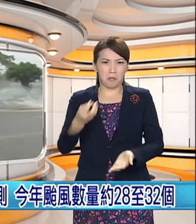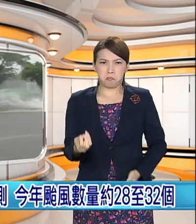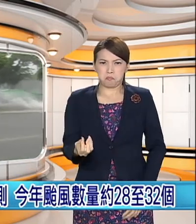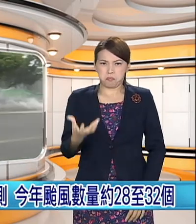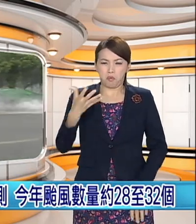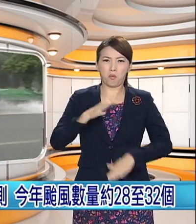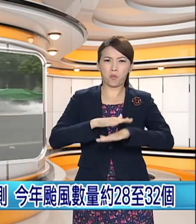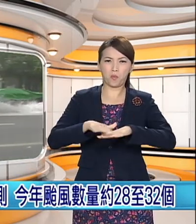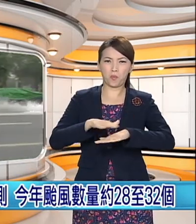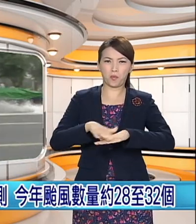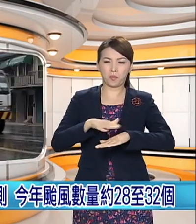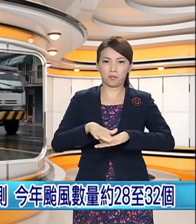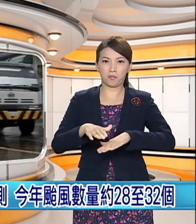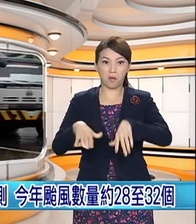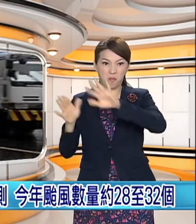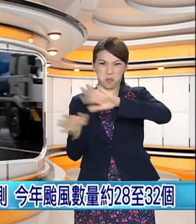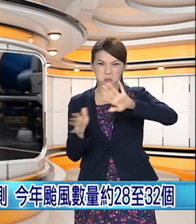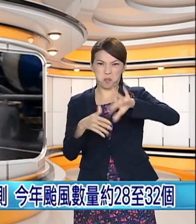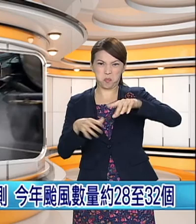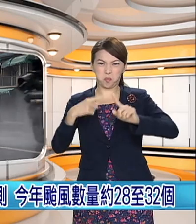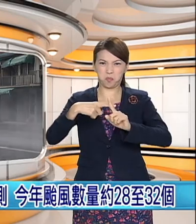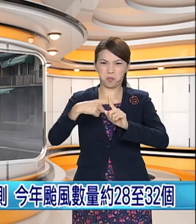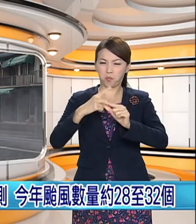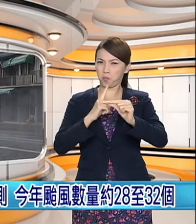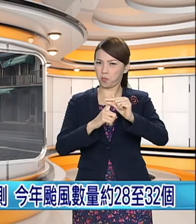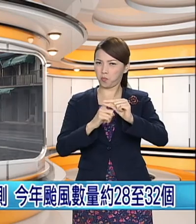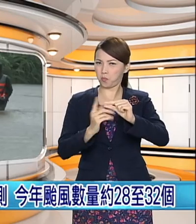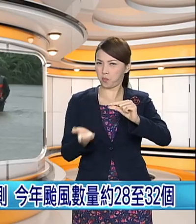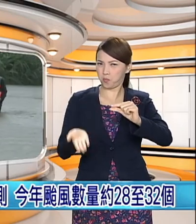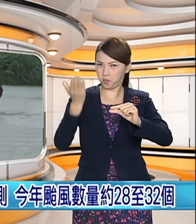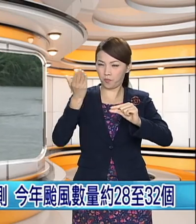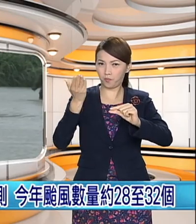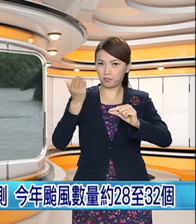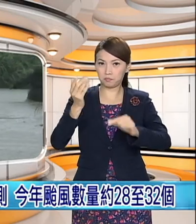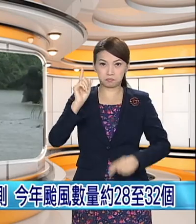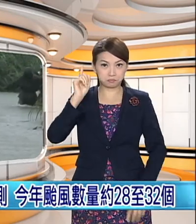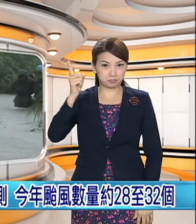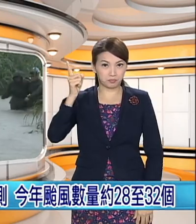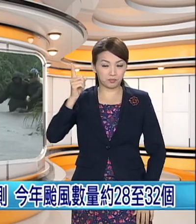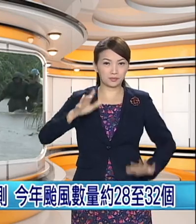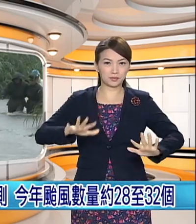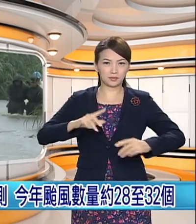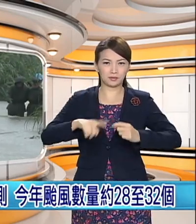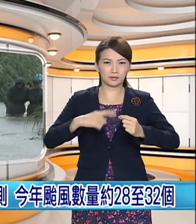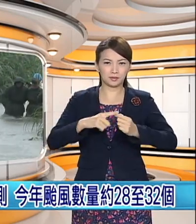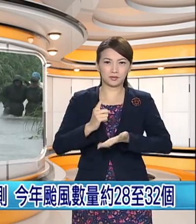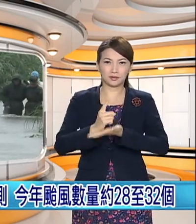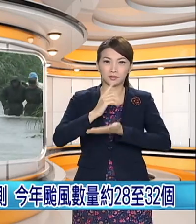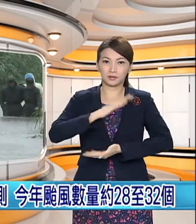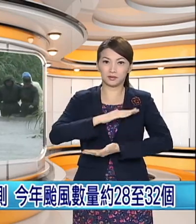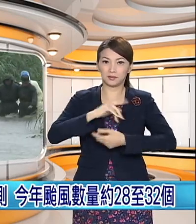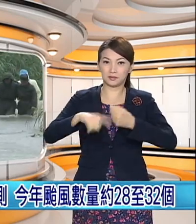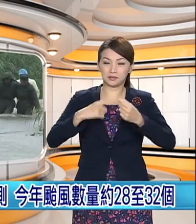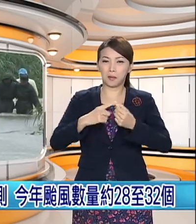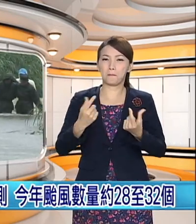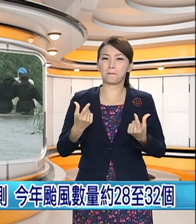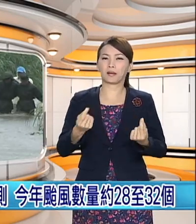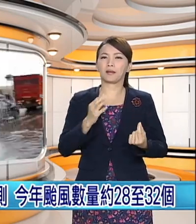会偏多，而且强度至少都是中度以上。尤其今年是圣婴